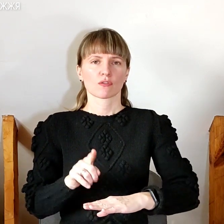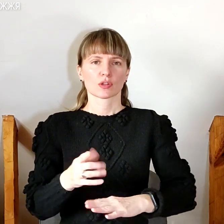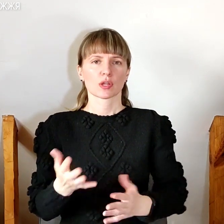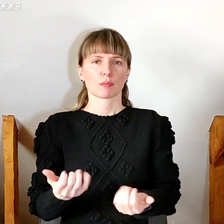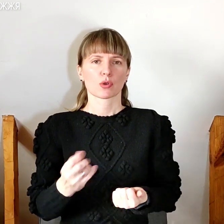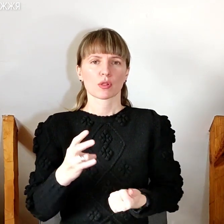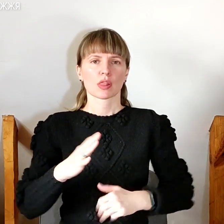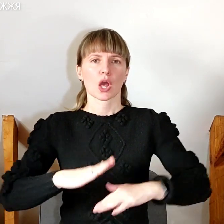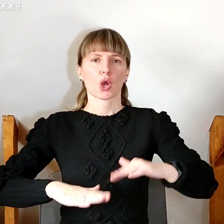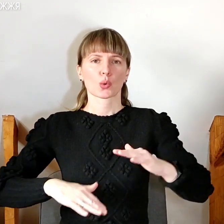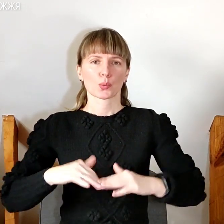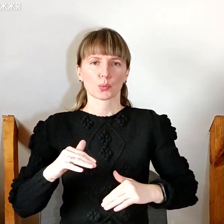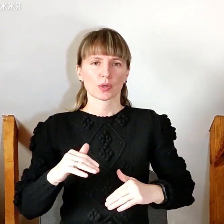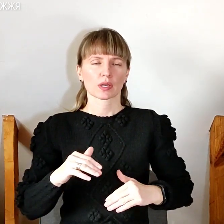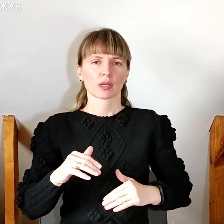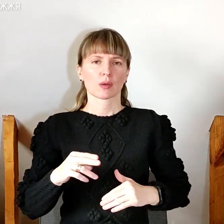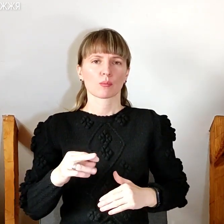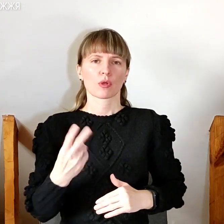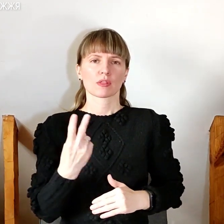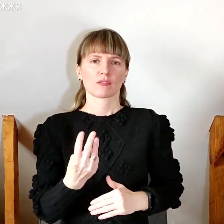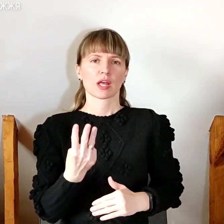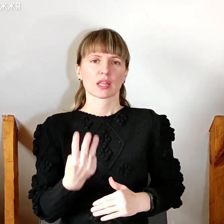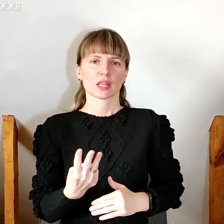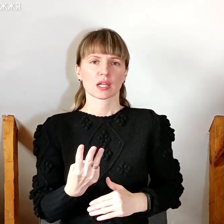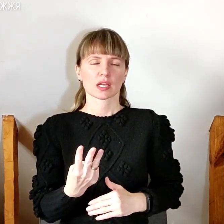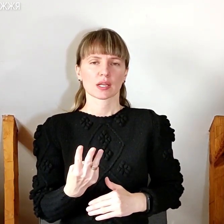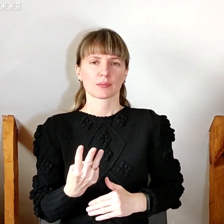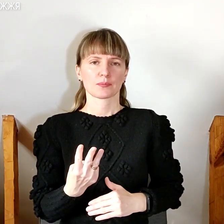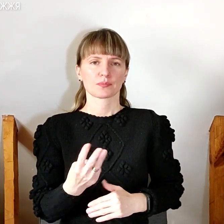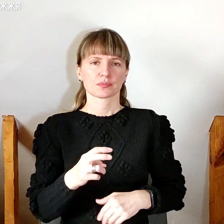2-3 лікарі бере дитину на руки,